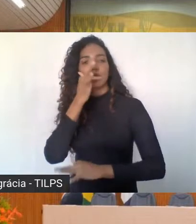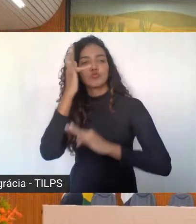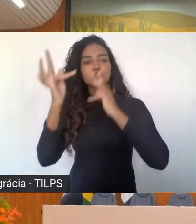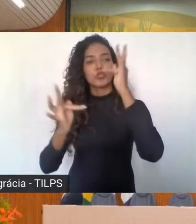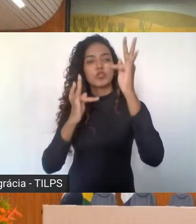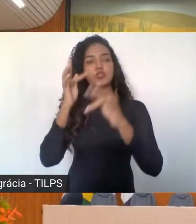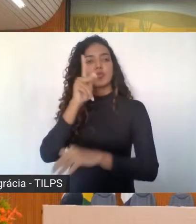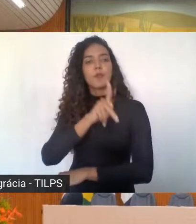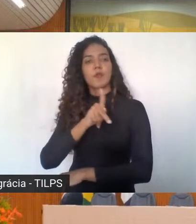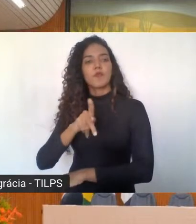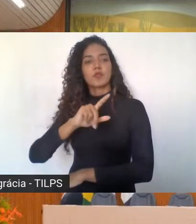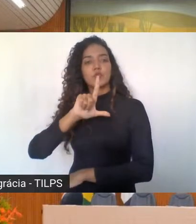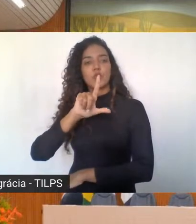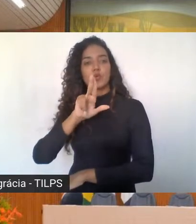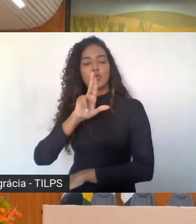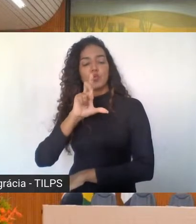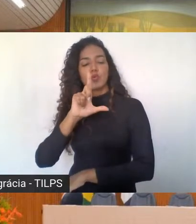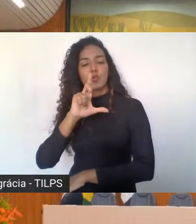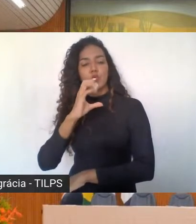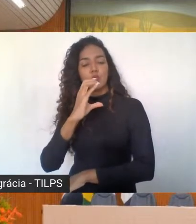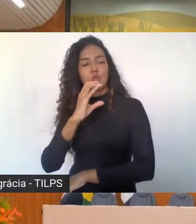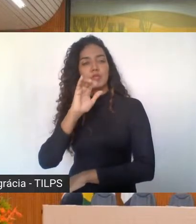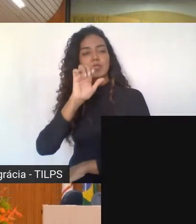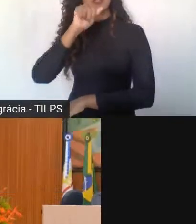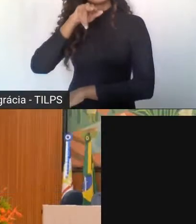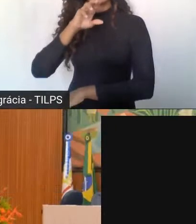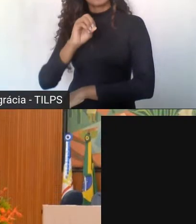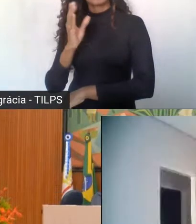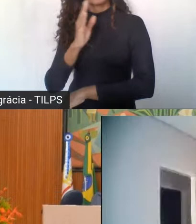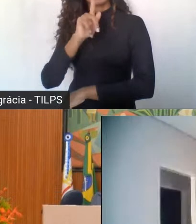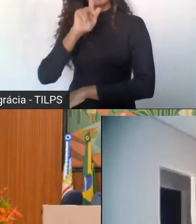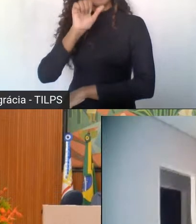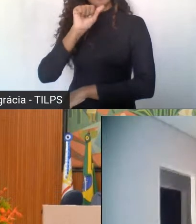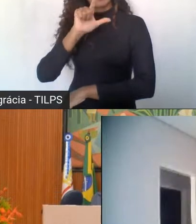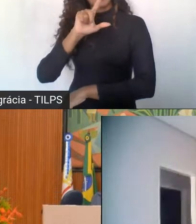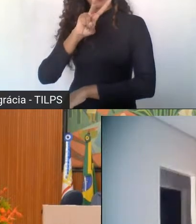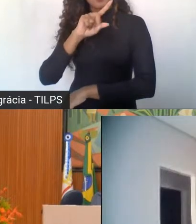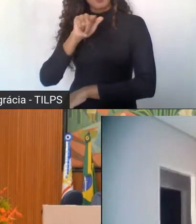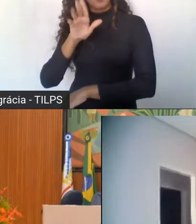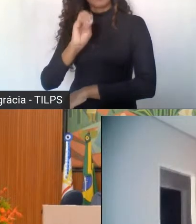Galvão Freire Júnior, para fazer sua saudação.